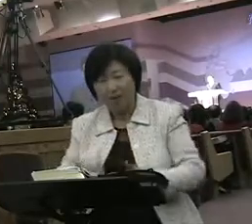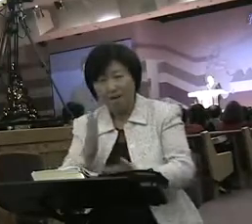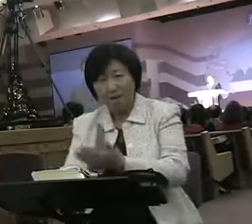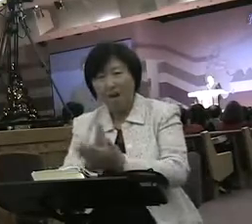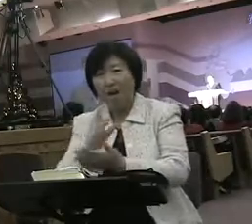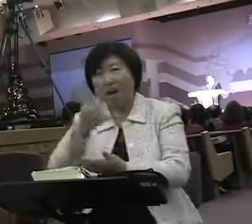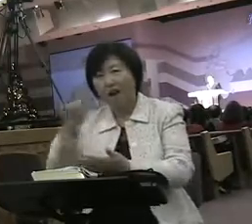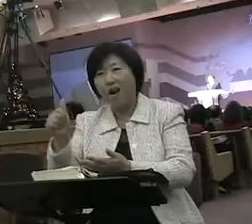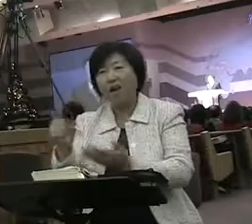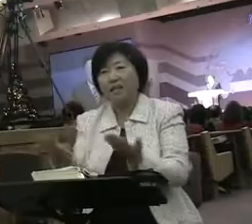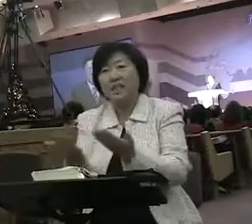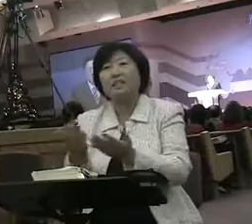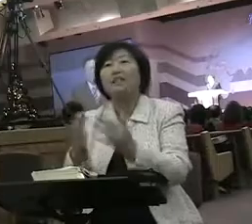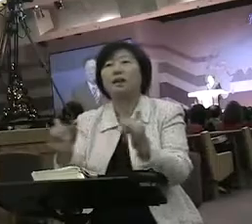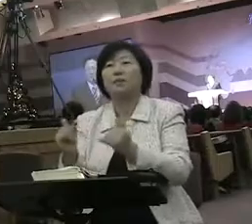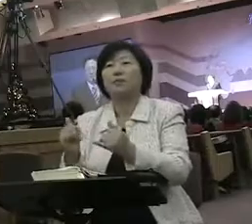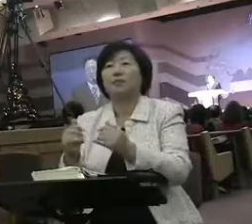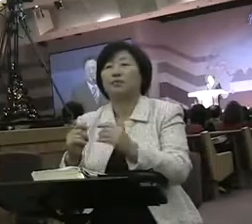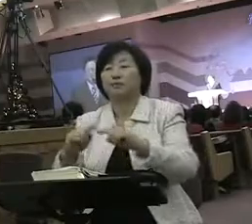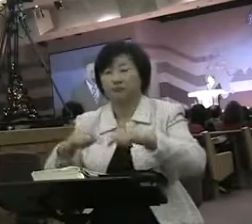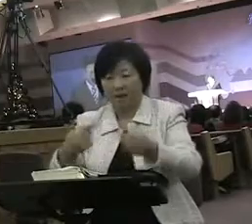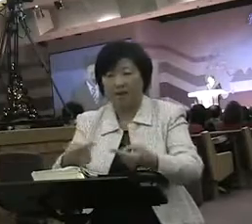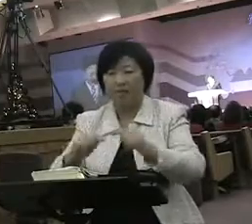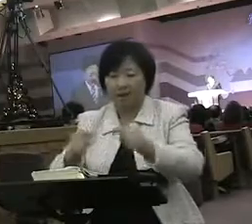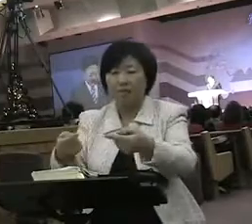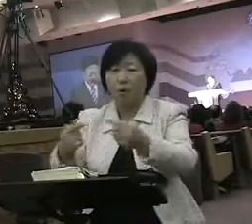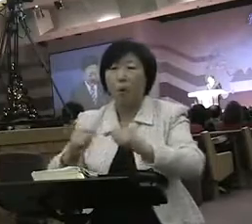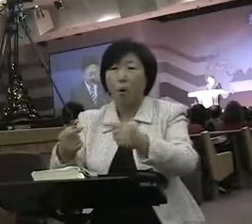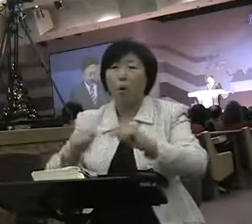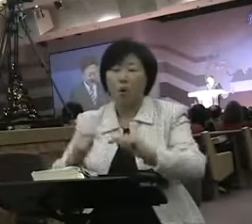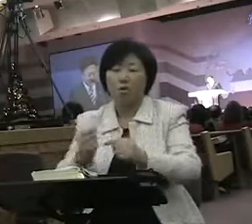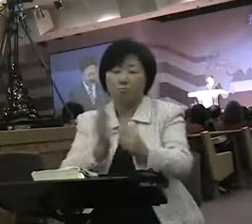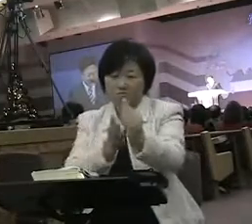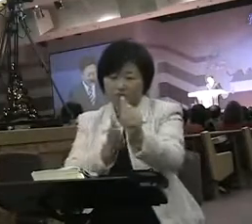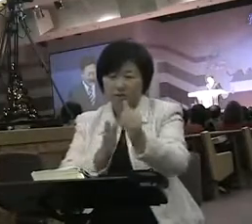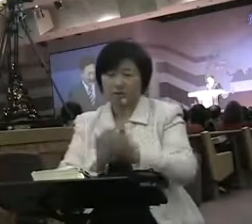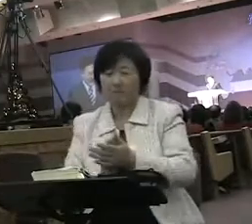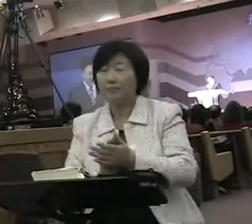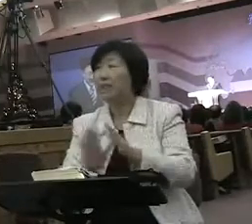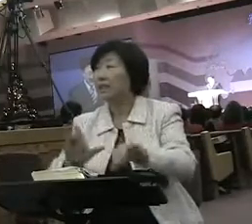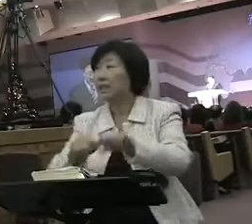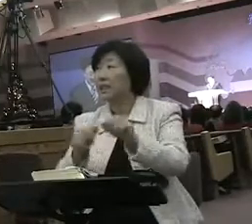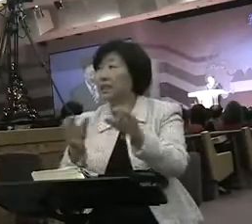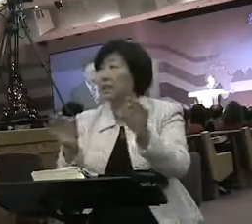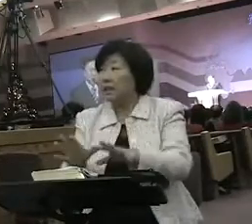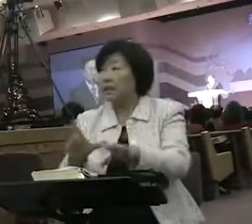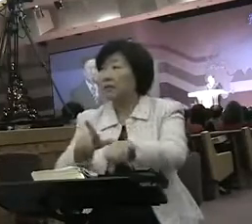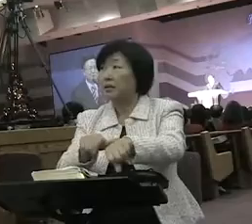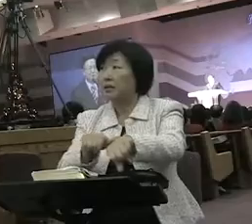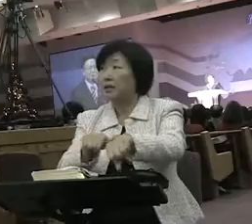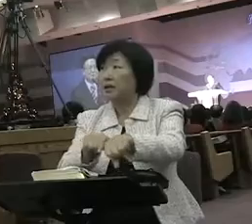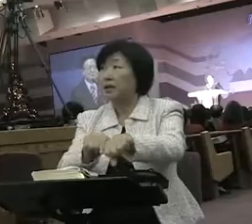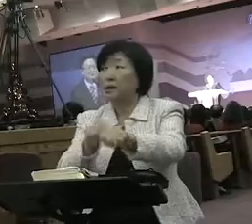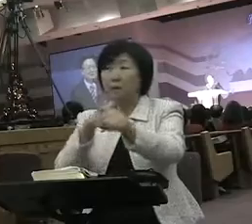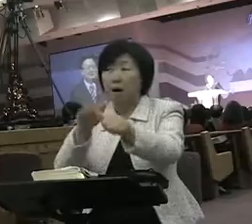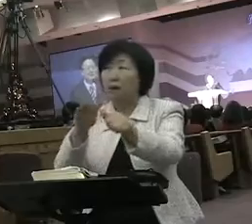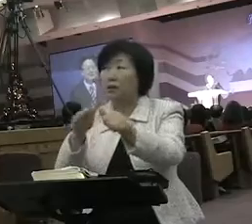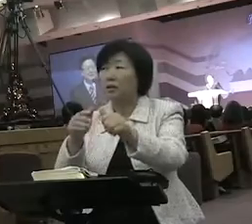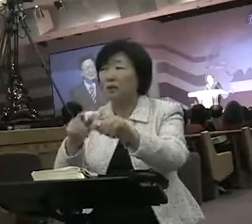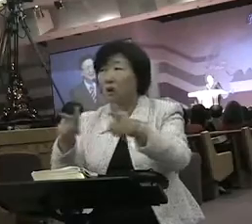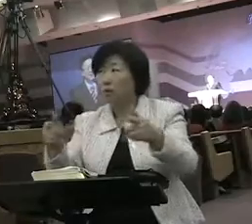우리 지난 특세 기도의 불길을 함께 이어갔으면 좋겠다 싶습니다. 이 시간 짧은 시간이지만 파송하는 여러분들과